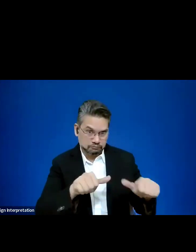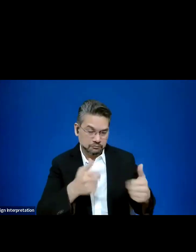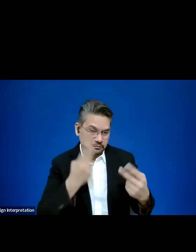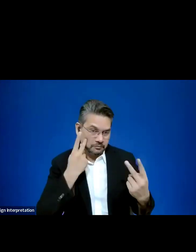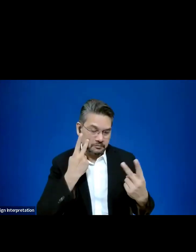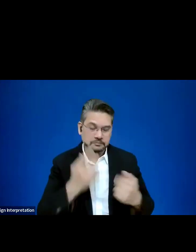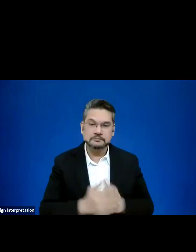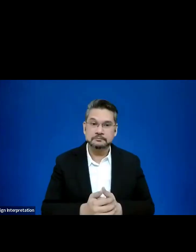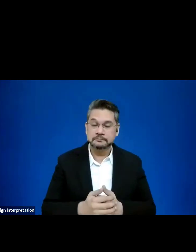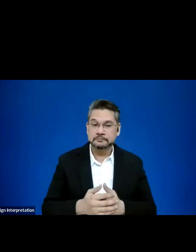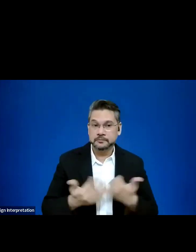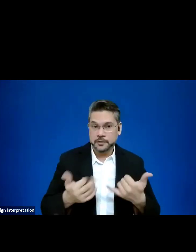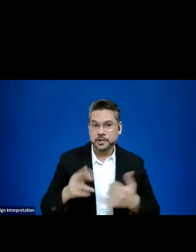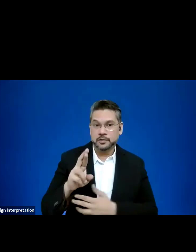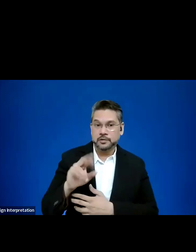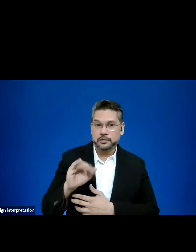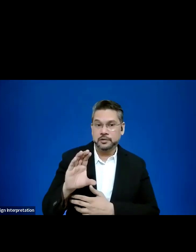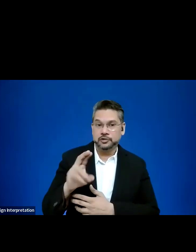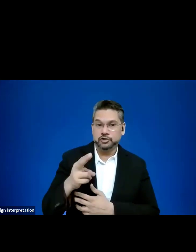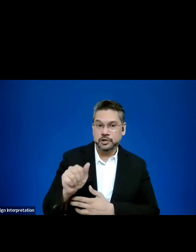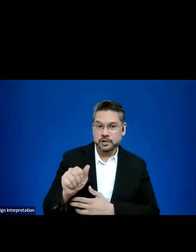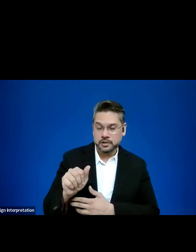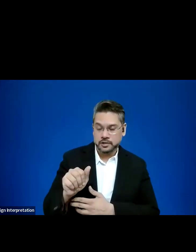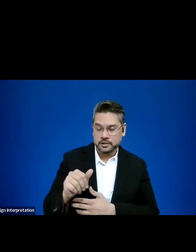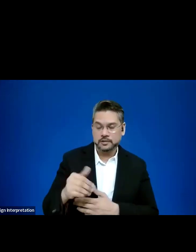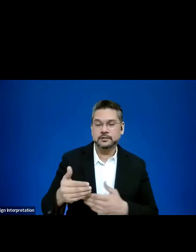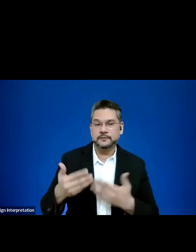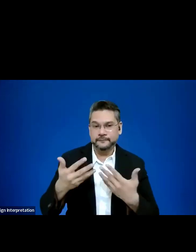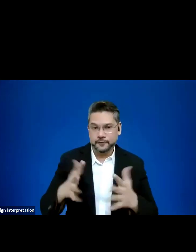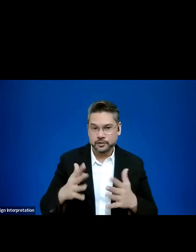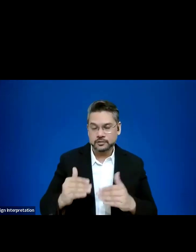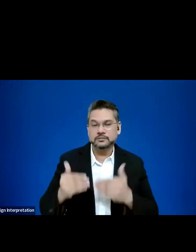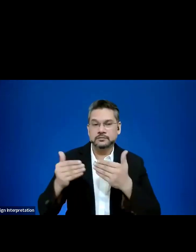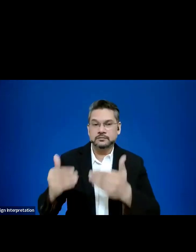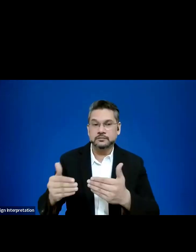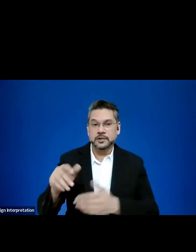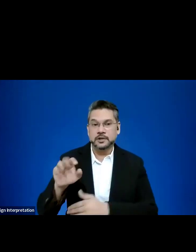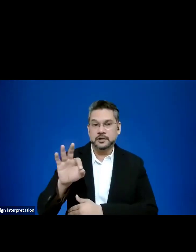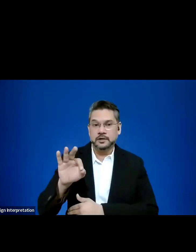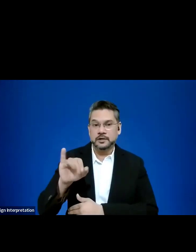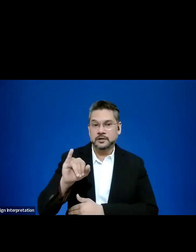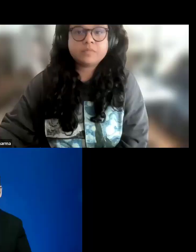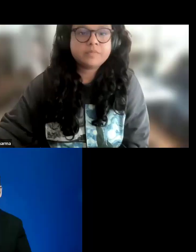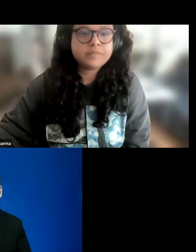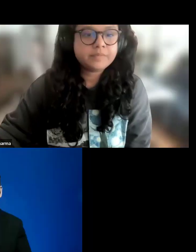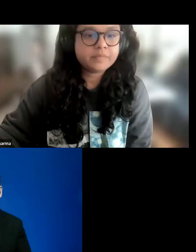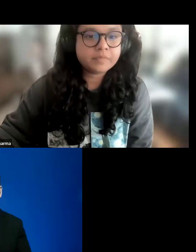Robina， 所以我想邀请 Richard，